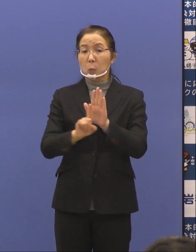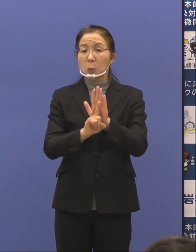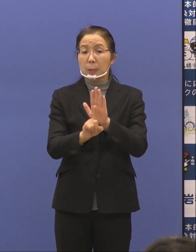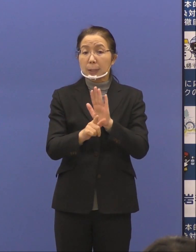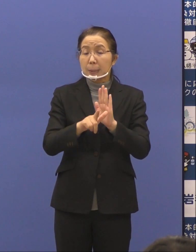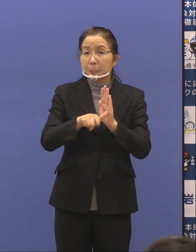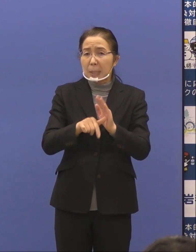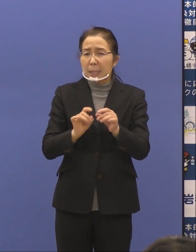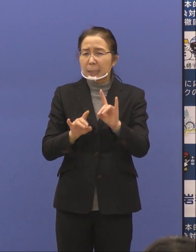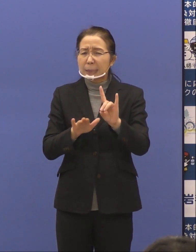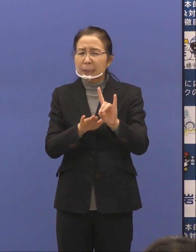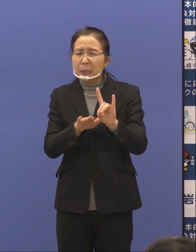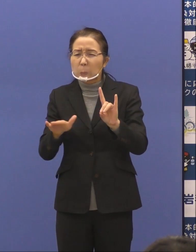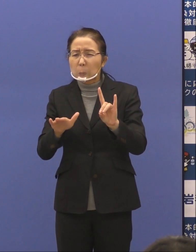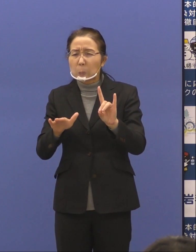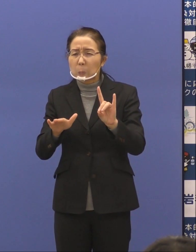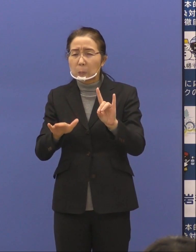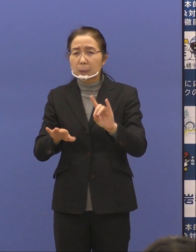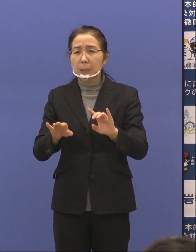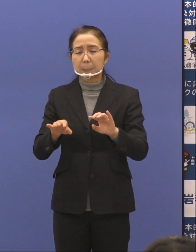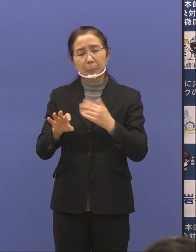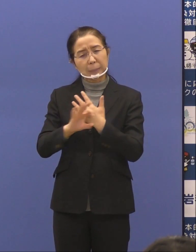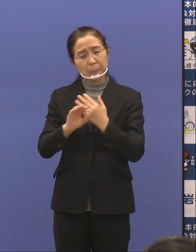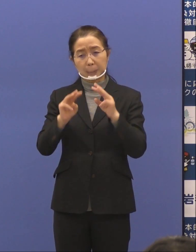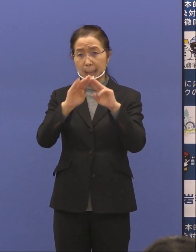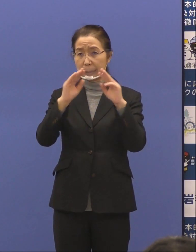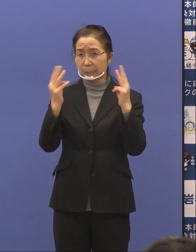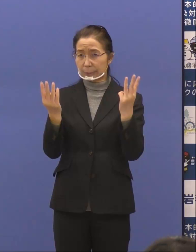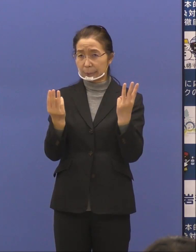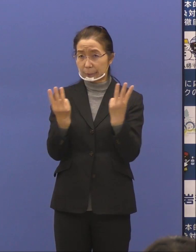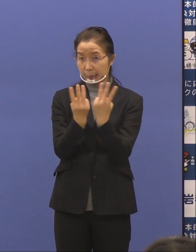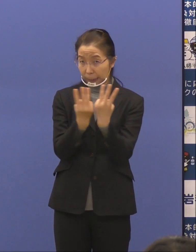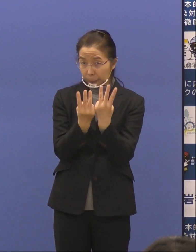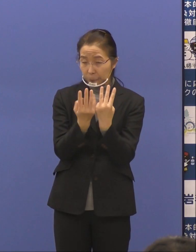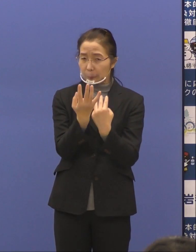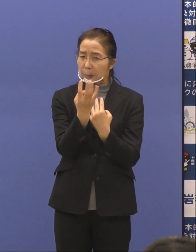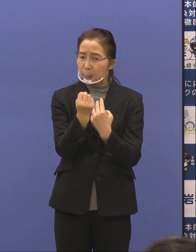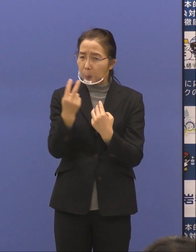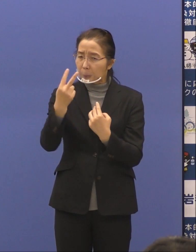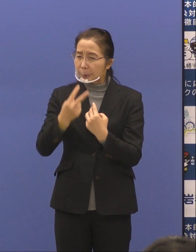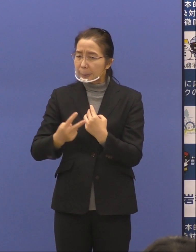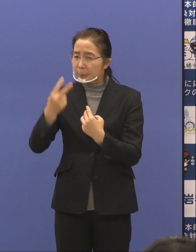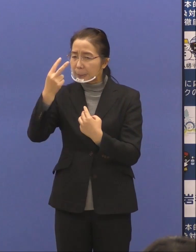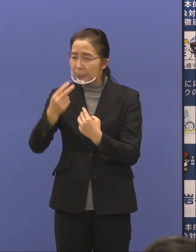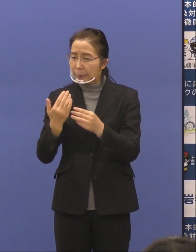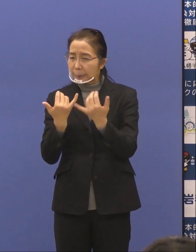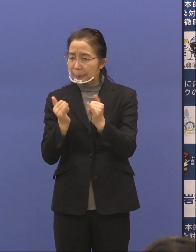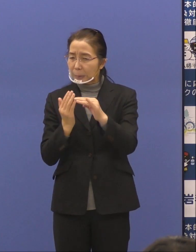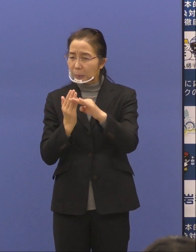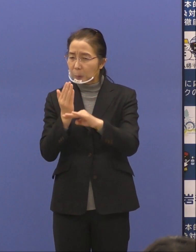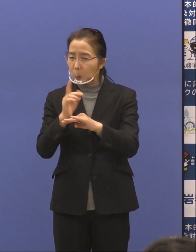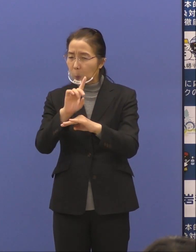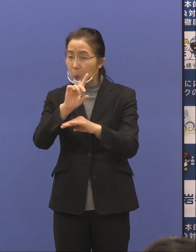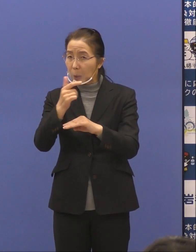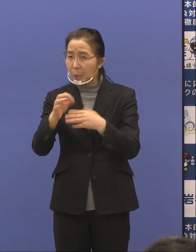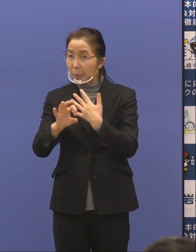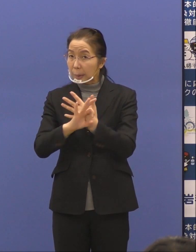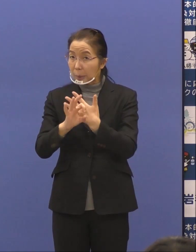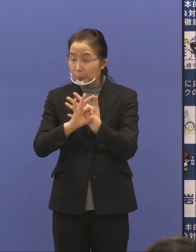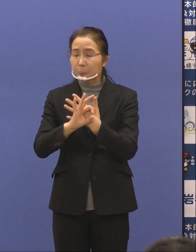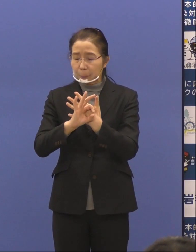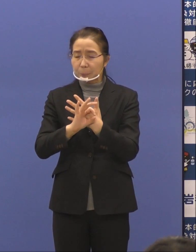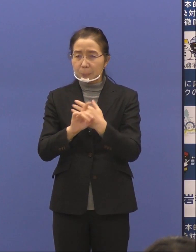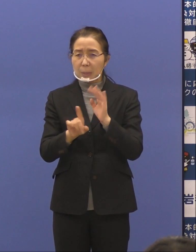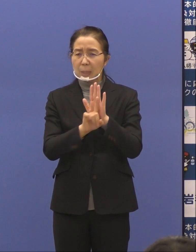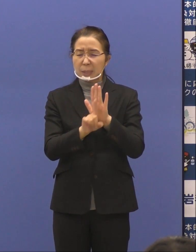していく何か基準というもの、例えば感染者数で先ほど2000というところもおっしゃってましたけれども、そこを超えた段階で、